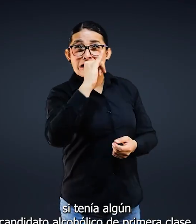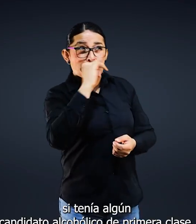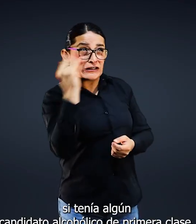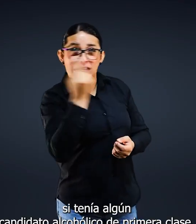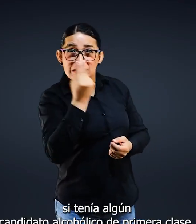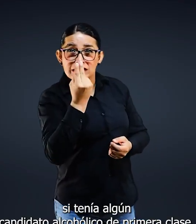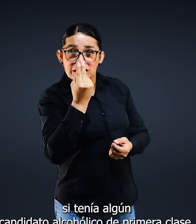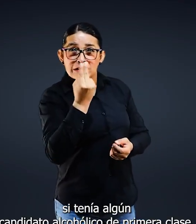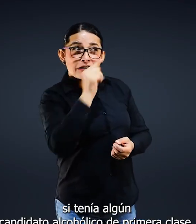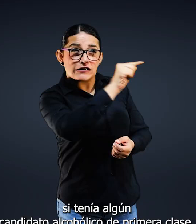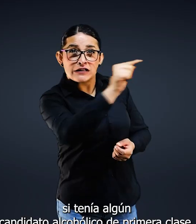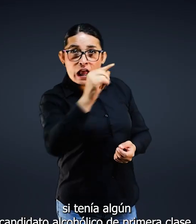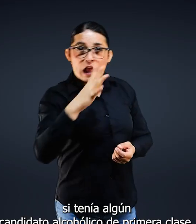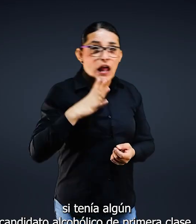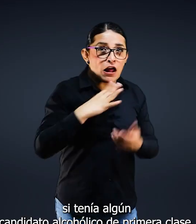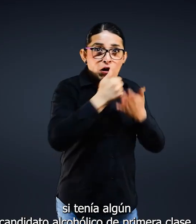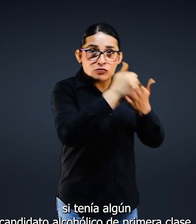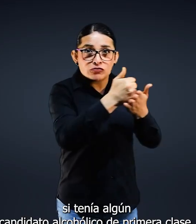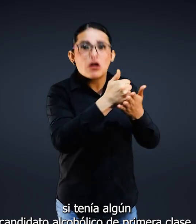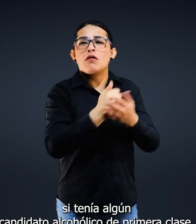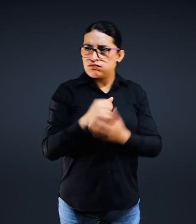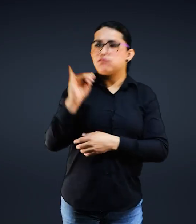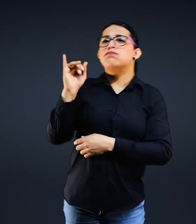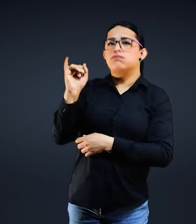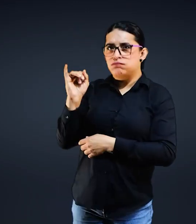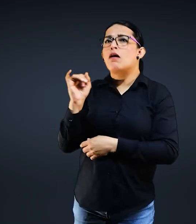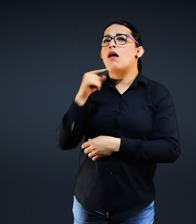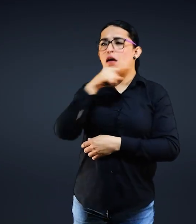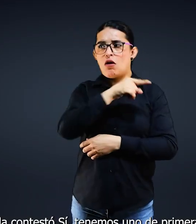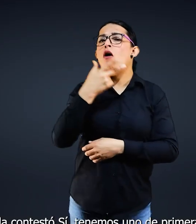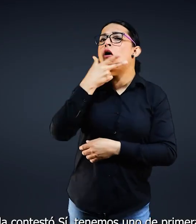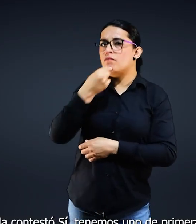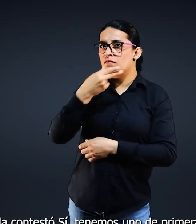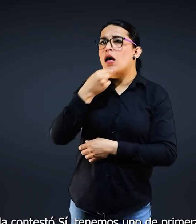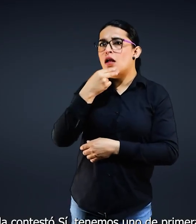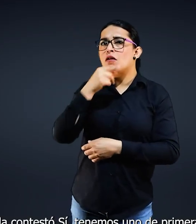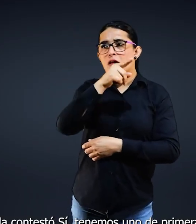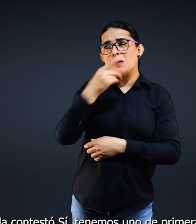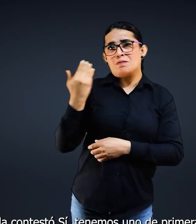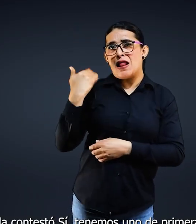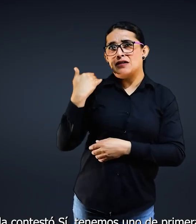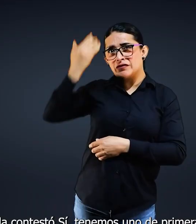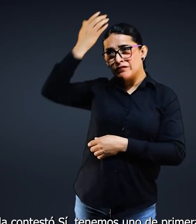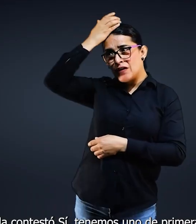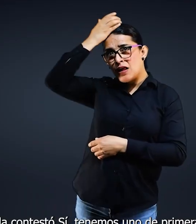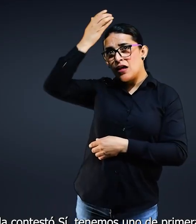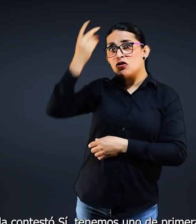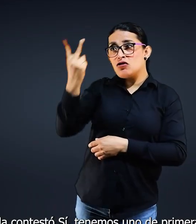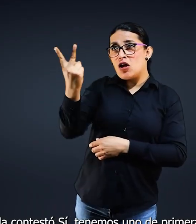si tenía algún candidato alcohólico de primera clase. Ella contestó: sí, tenemos uno de